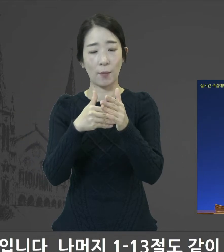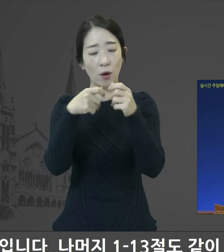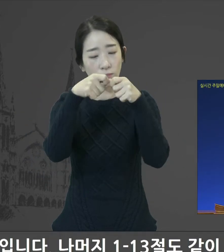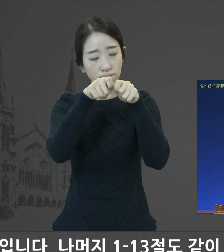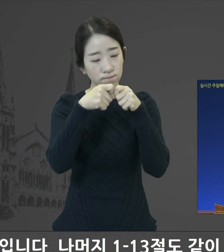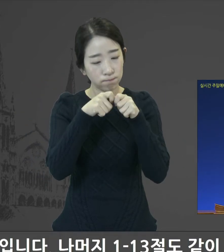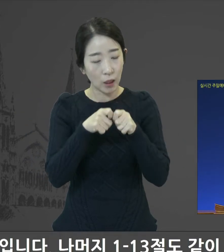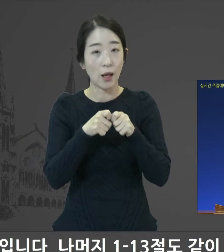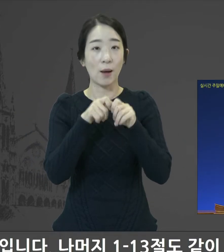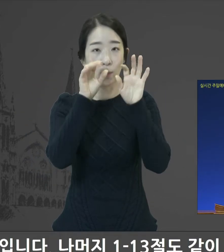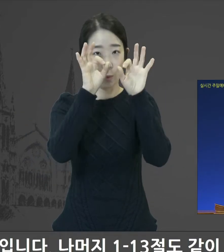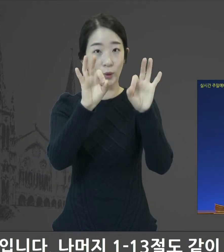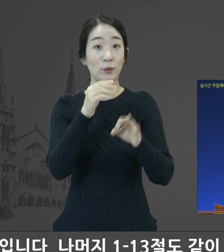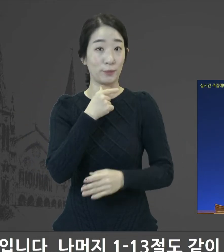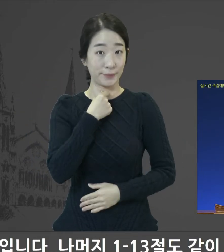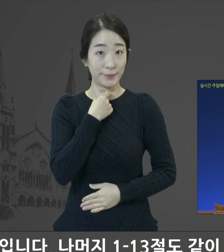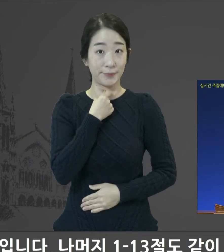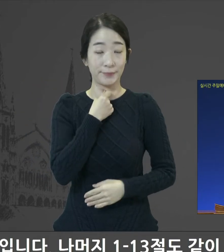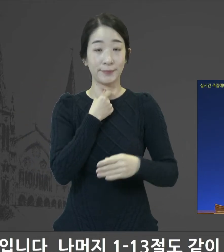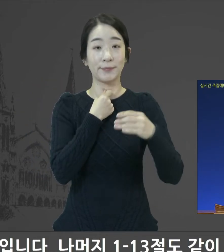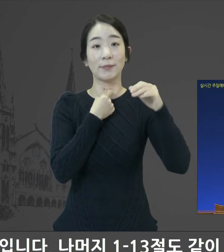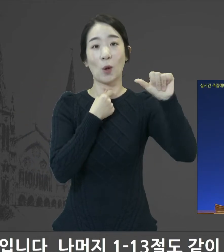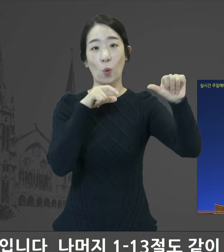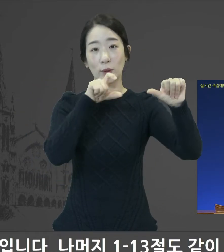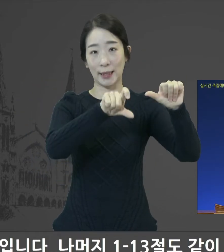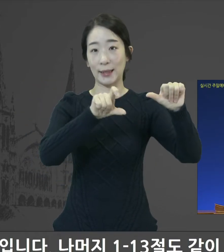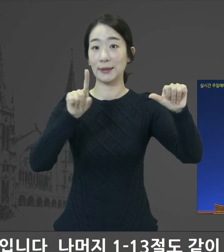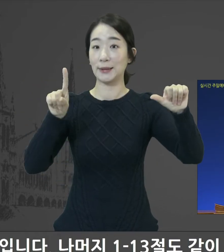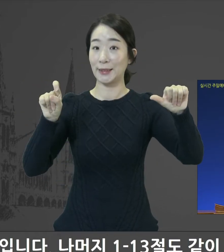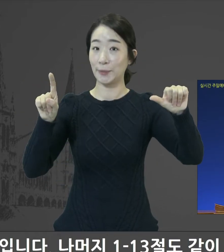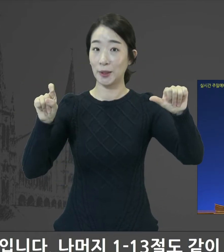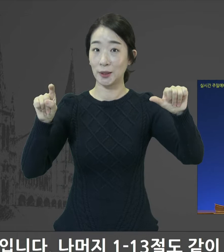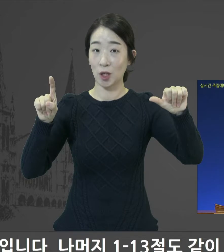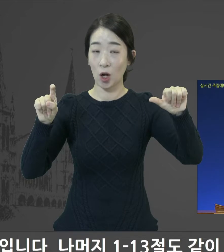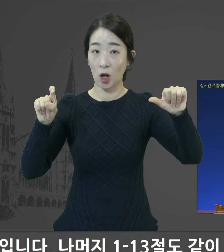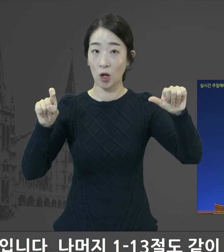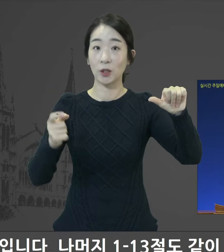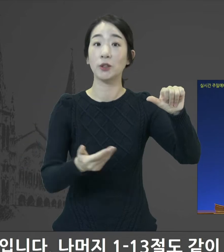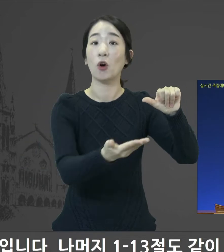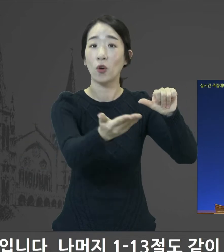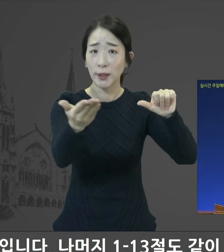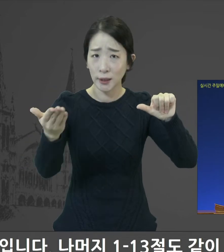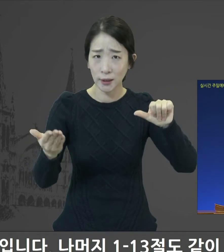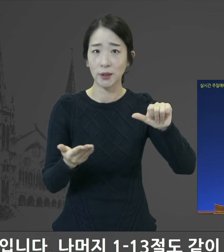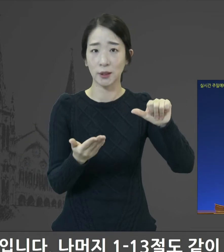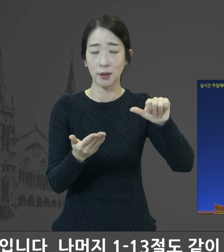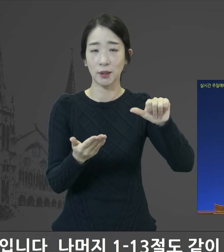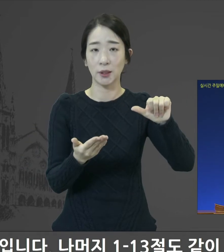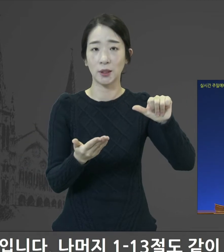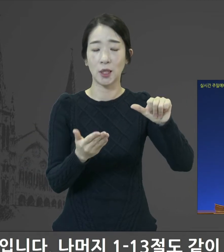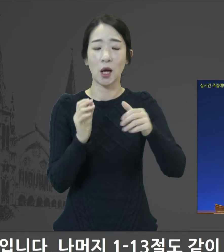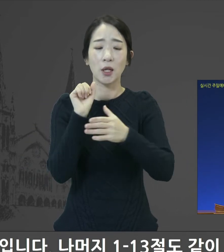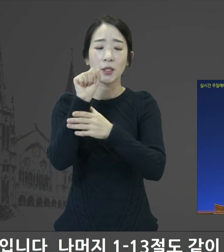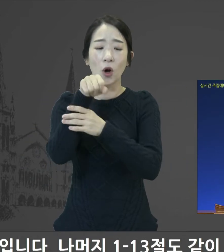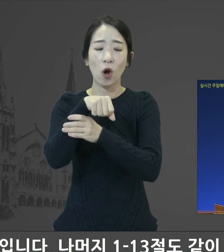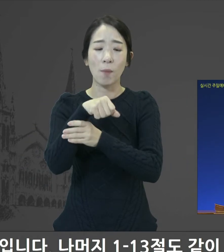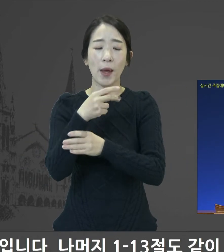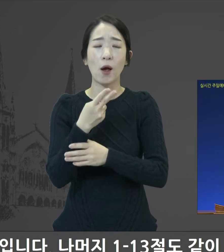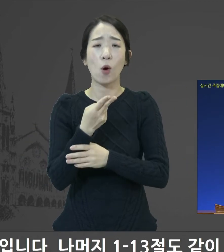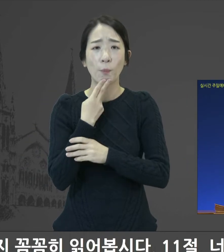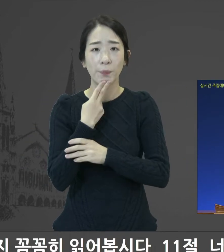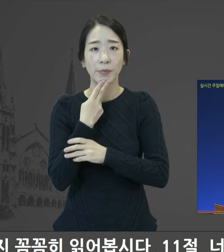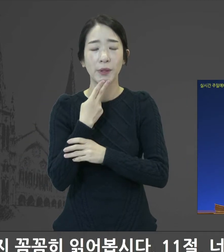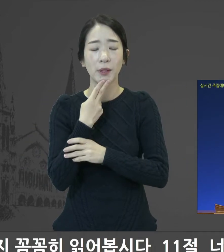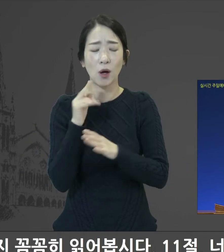읽어봤으면 좋겠습니다. 11절 눈으로 따라와 주시기 바랍니다. 너희는 열매 없는